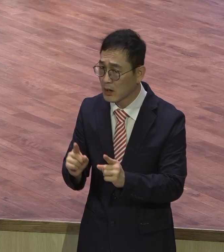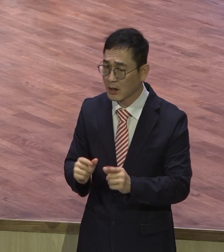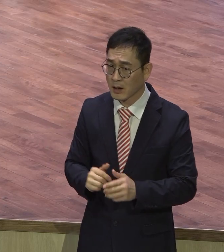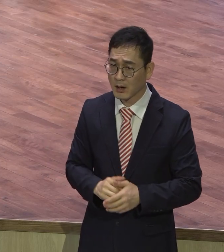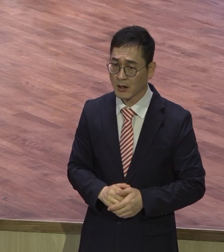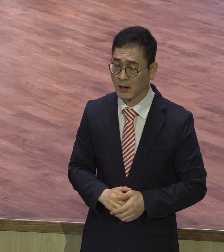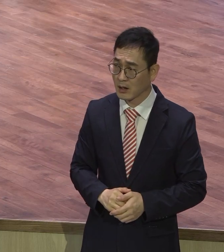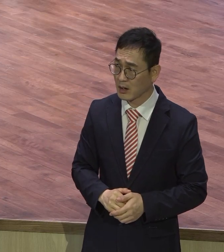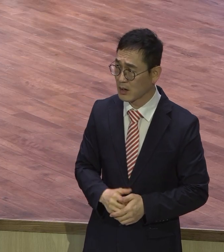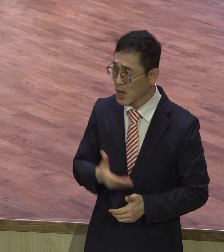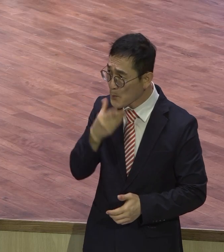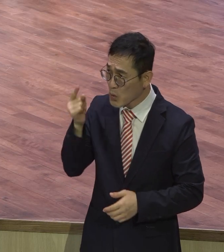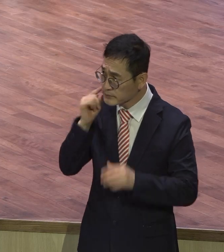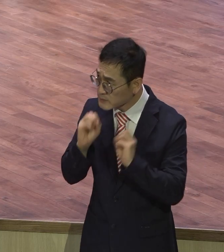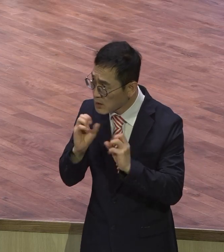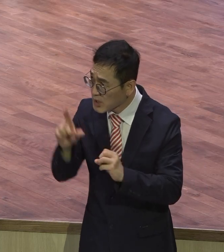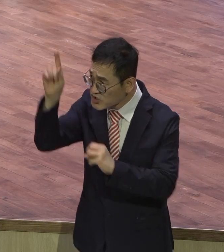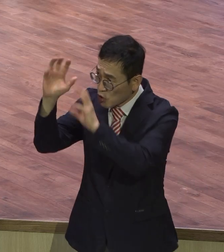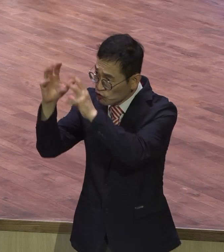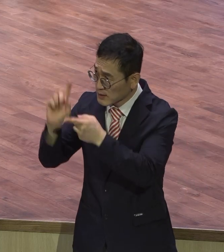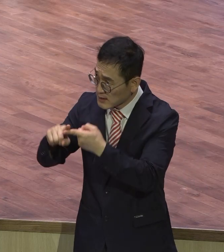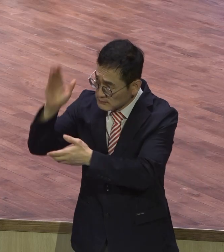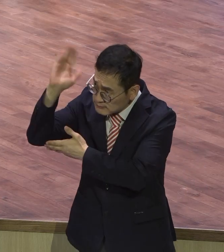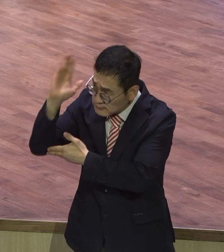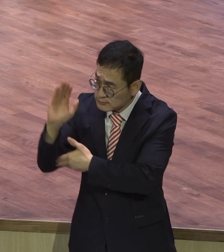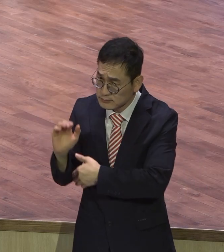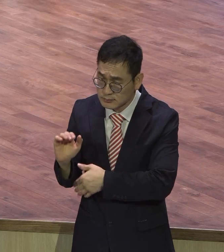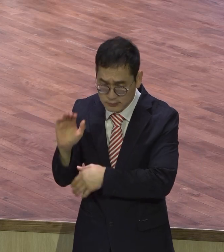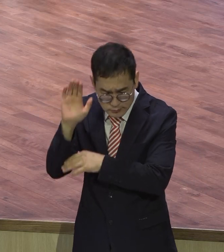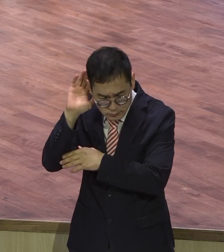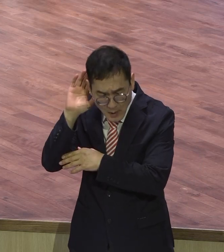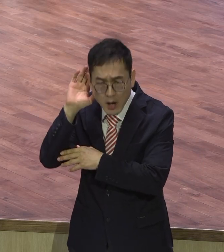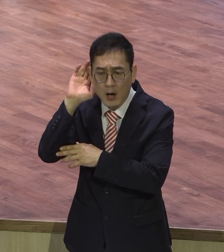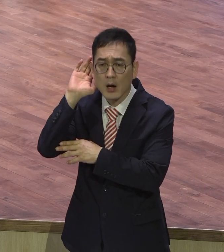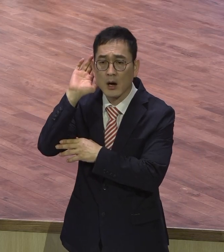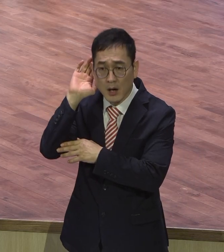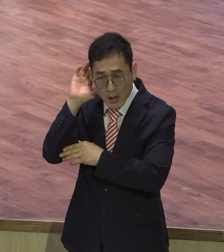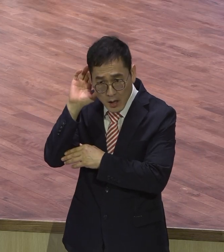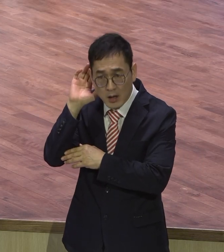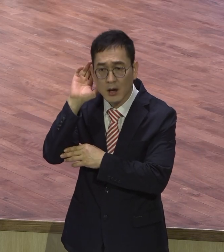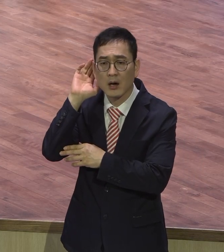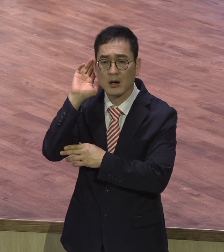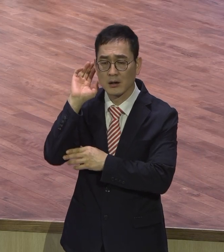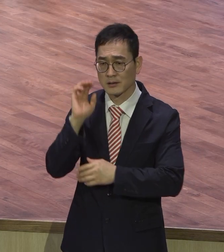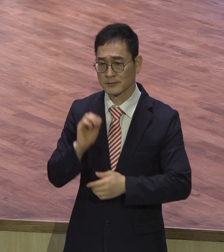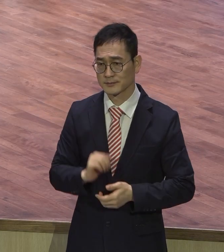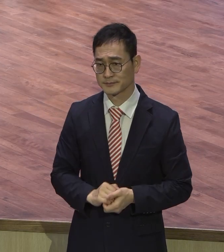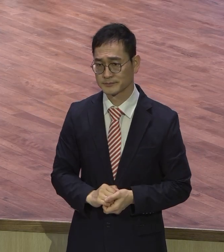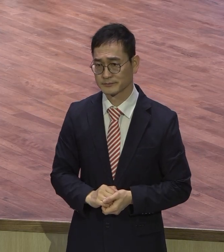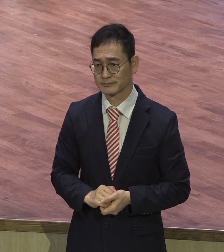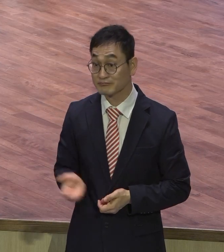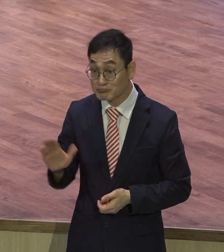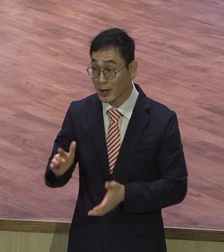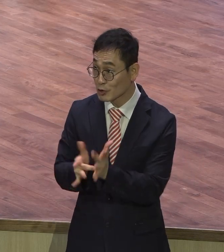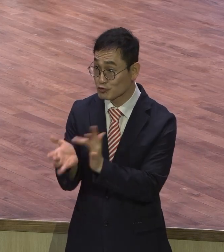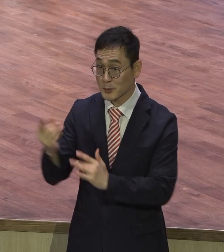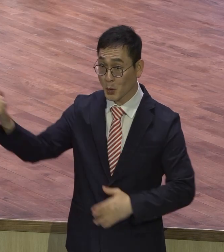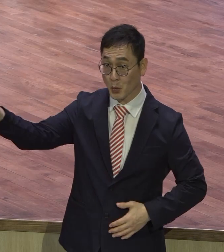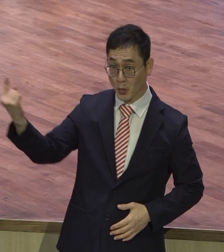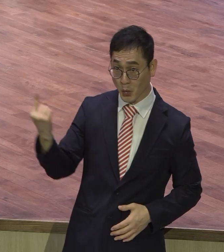천국 봄을 전파하시는 이 예수님에 대해서 소문을 들었단 말이에요. 그런데 예수께서 신이